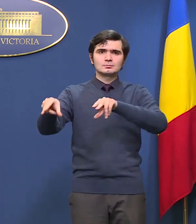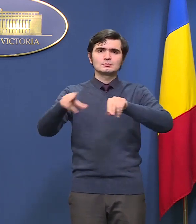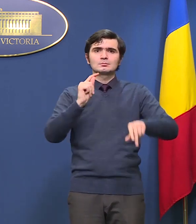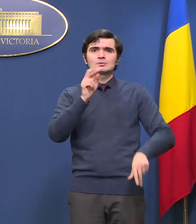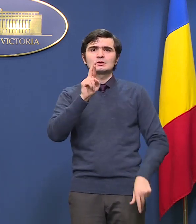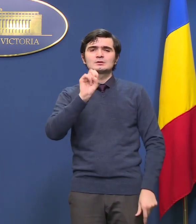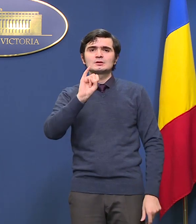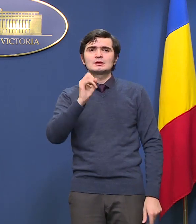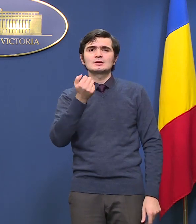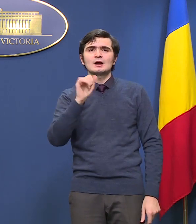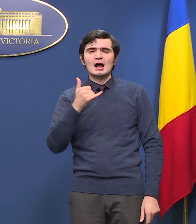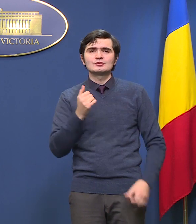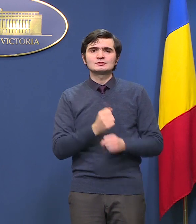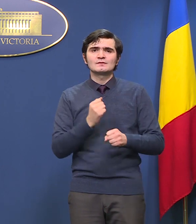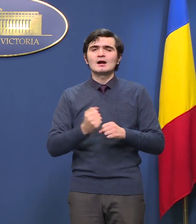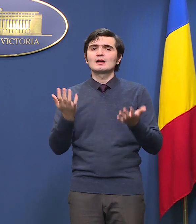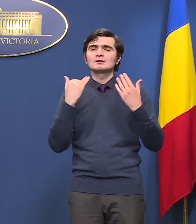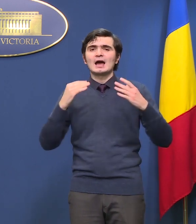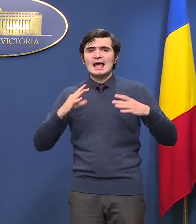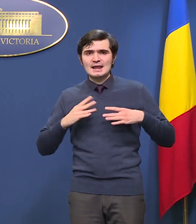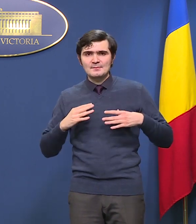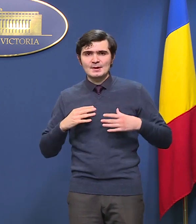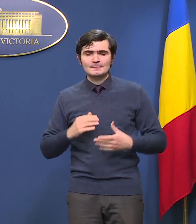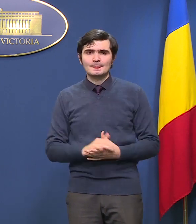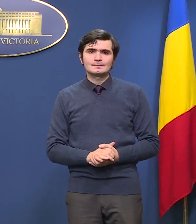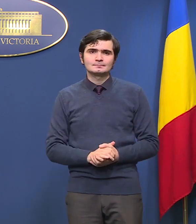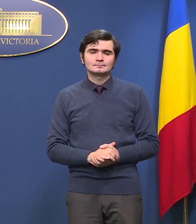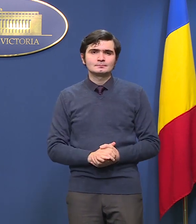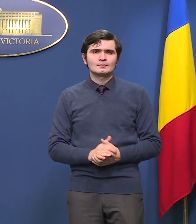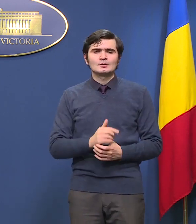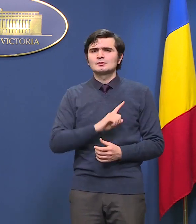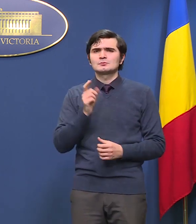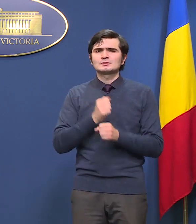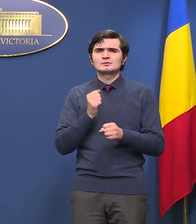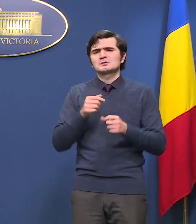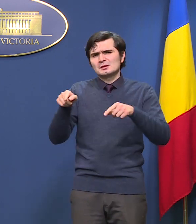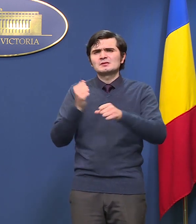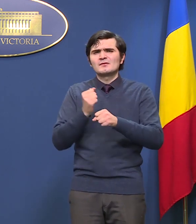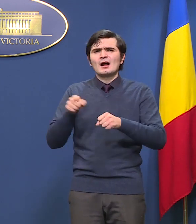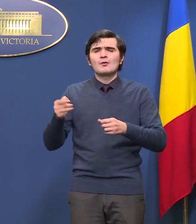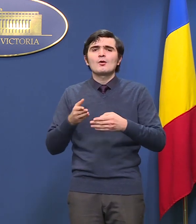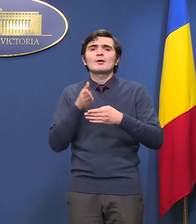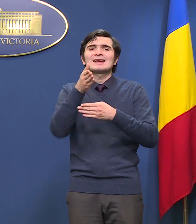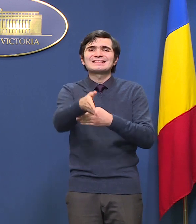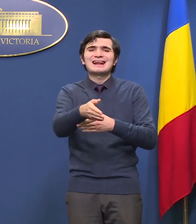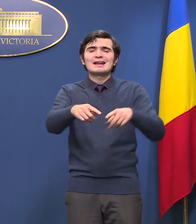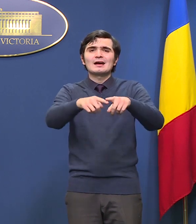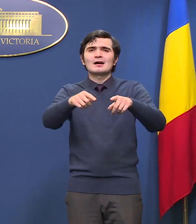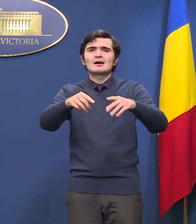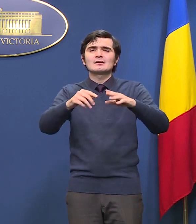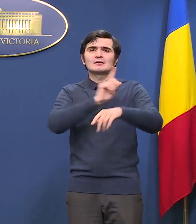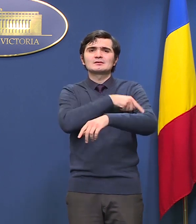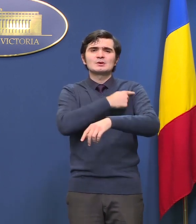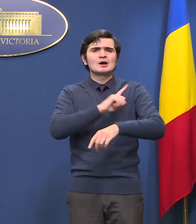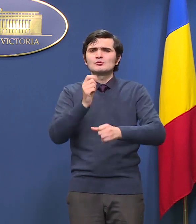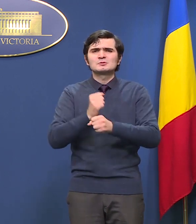care se facă triajul în aer liber și nu se facă la intrarea în interiorul spitalelor, acolo unde se face recepția, în